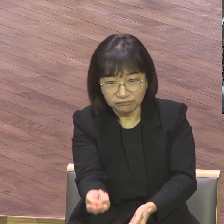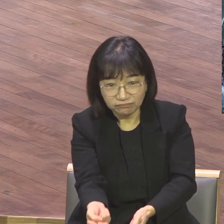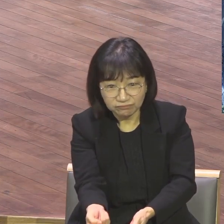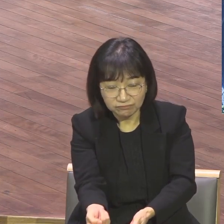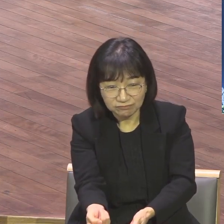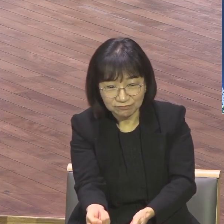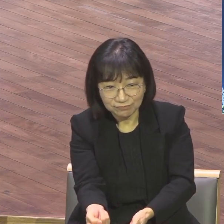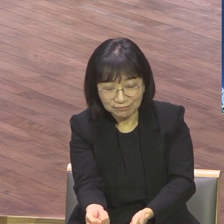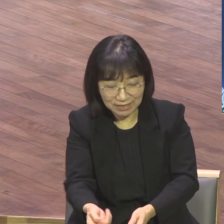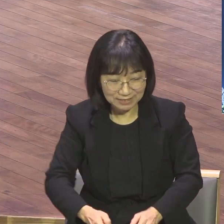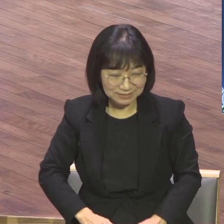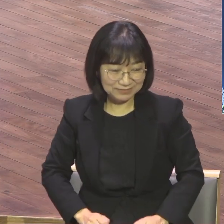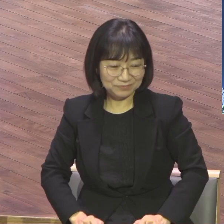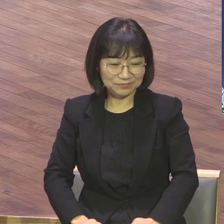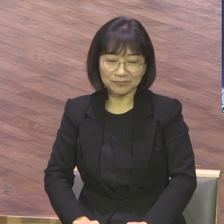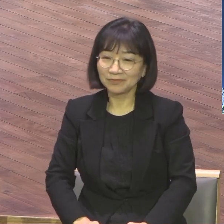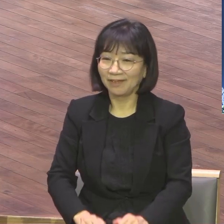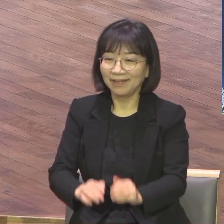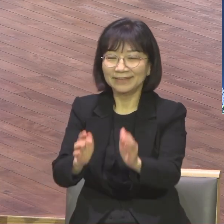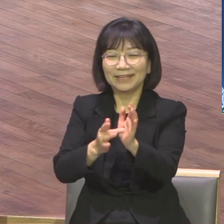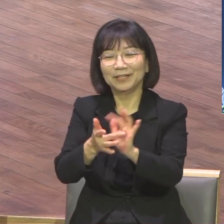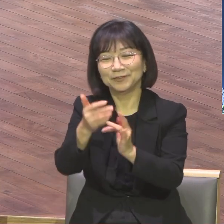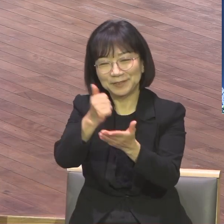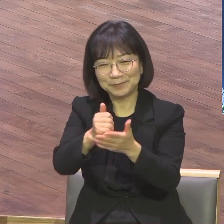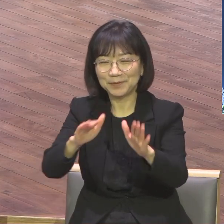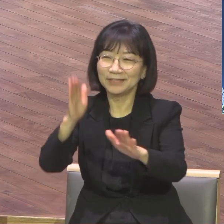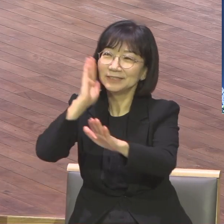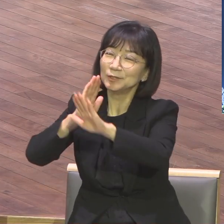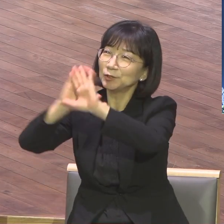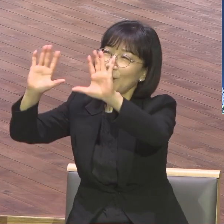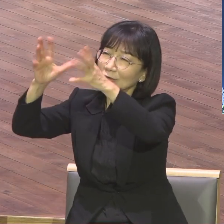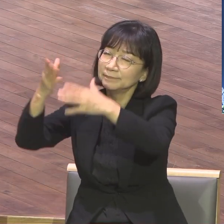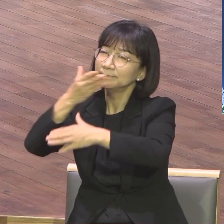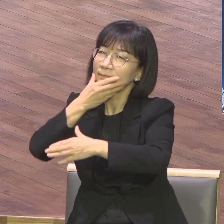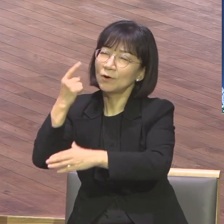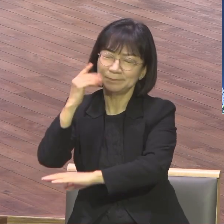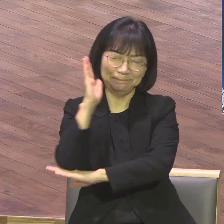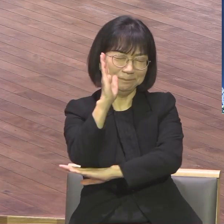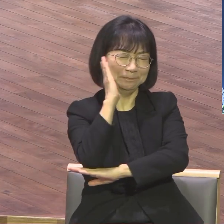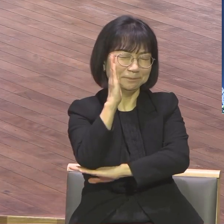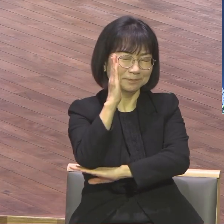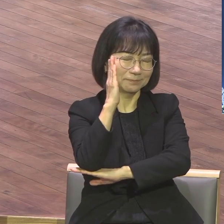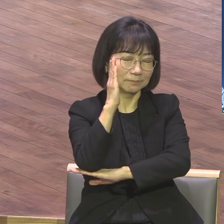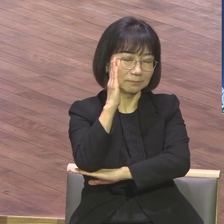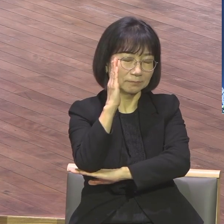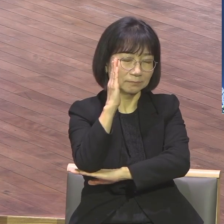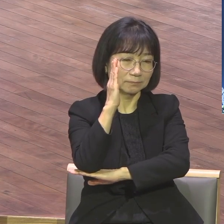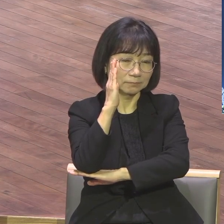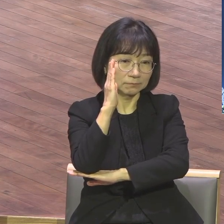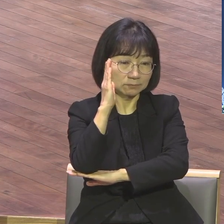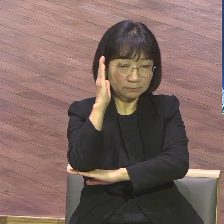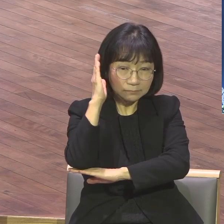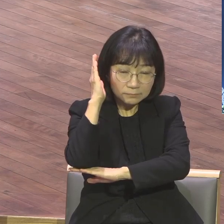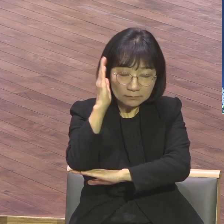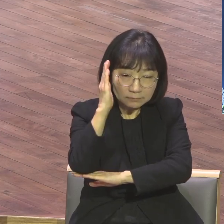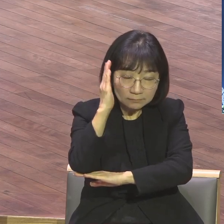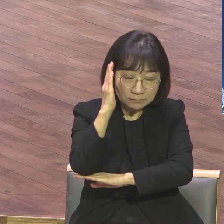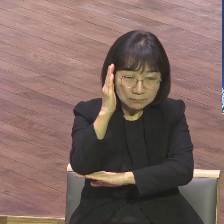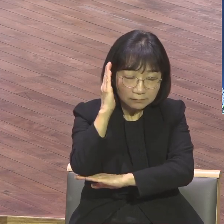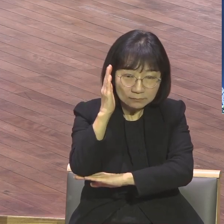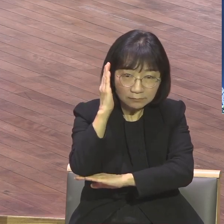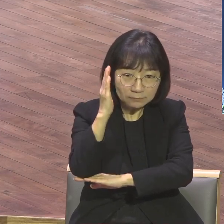자, 예수님께서 이렇게 천국 복음을 이렇게 전파하고 계시는 가운데 사람들이